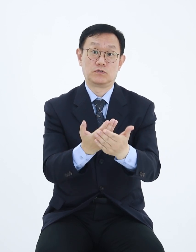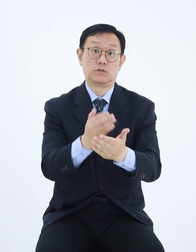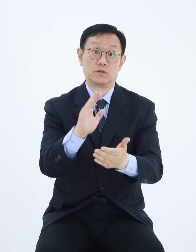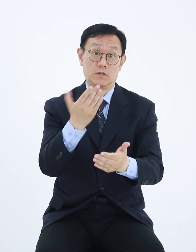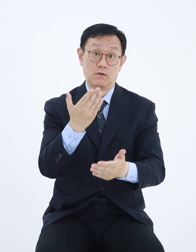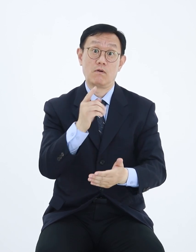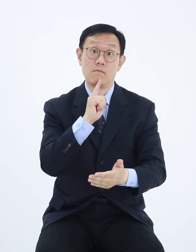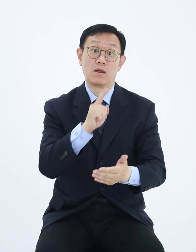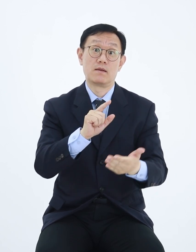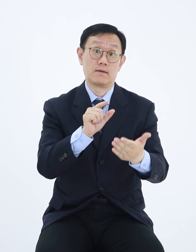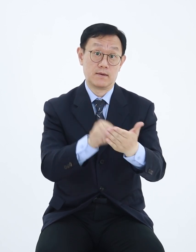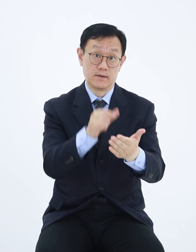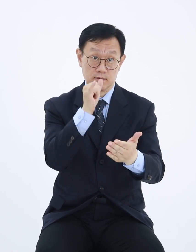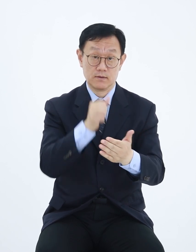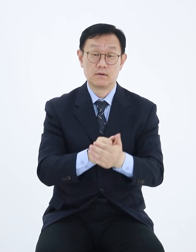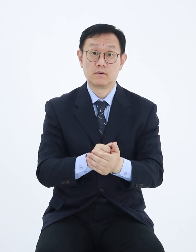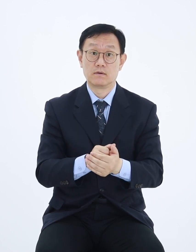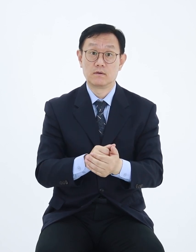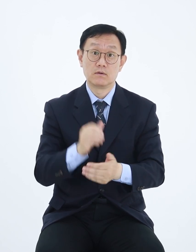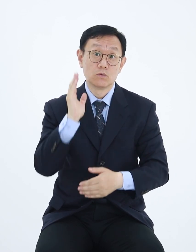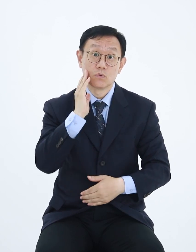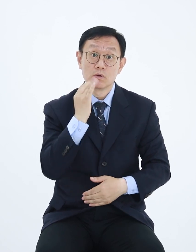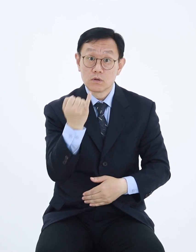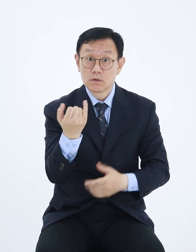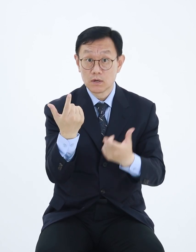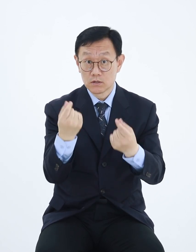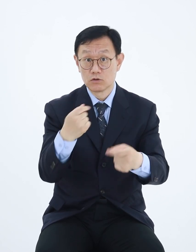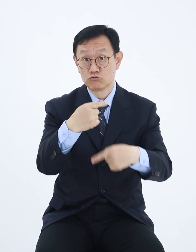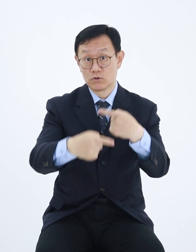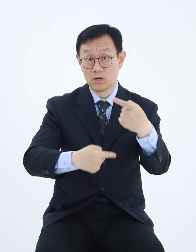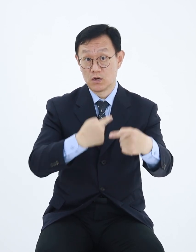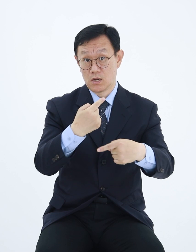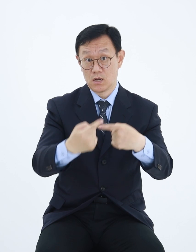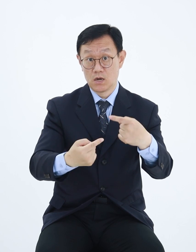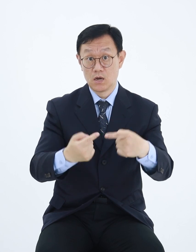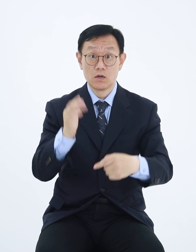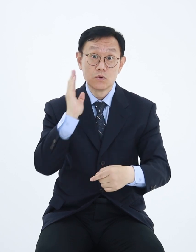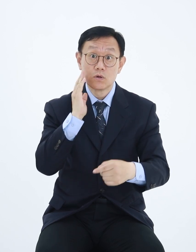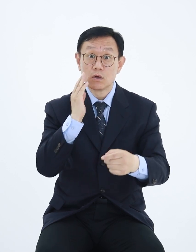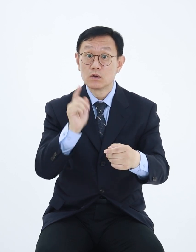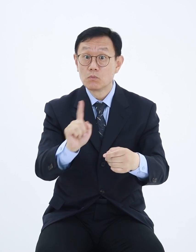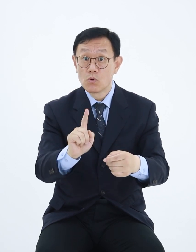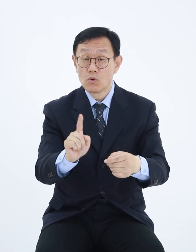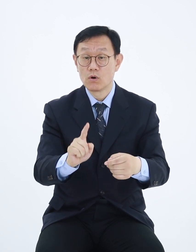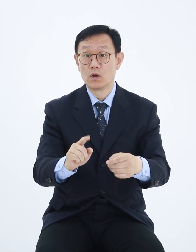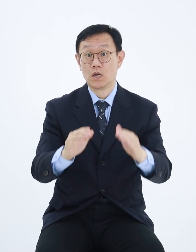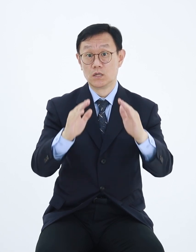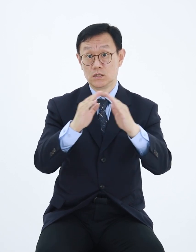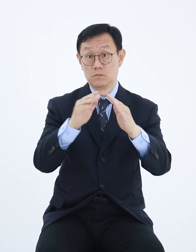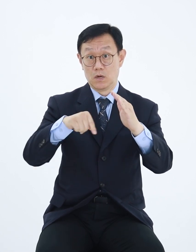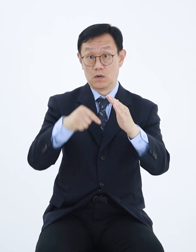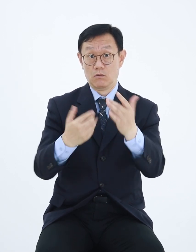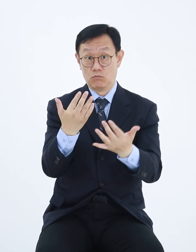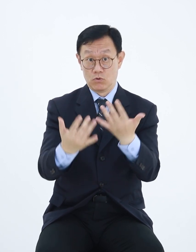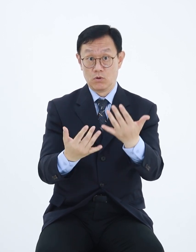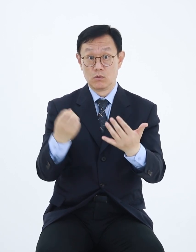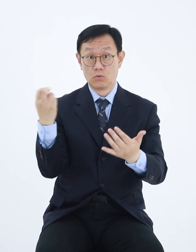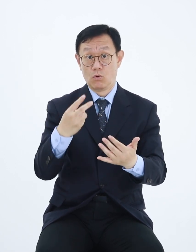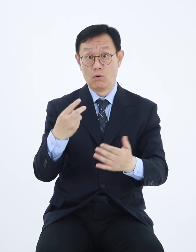있습니다. S씨처럼 수어를 사용하는 청각장애인의 경우 집에 불이 나거나 아픈 사람이 생기면 어떻게